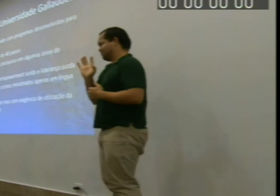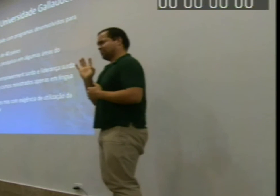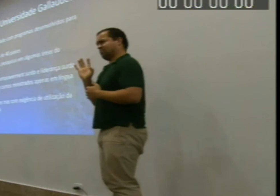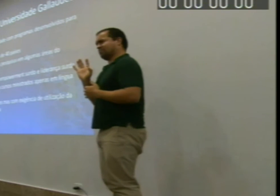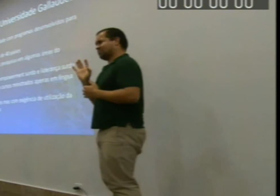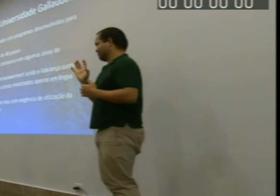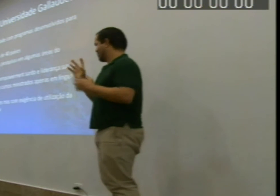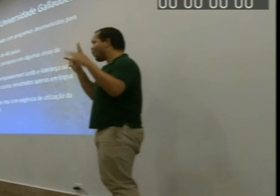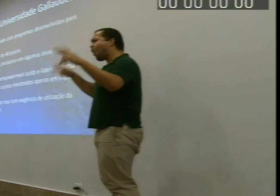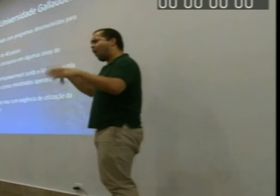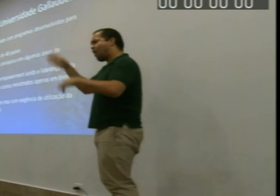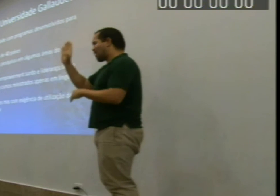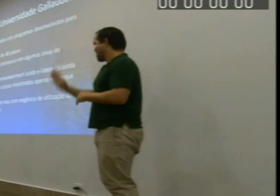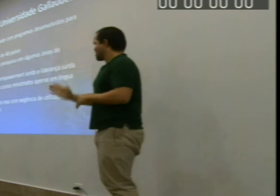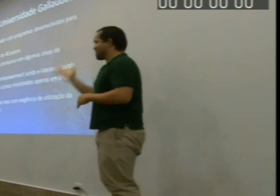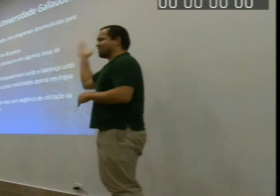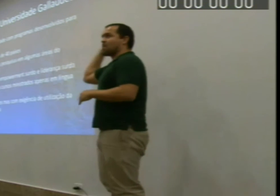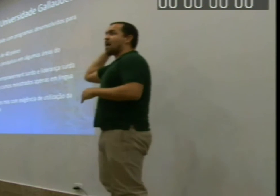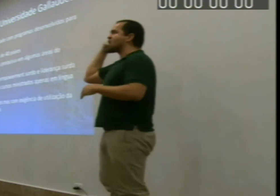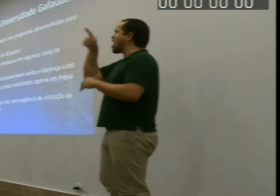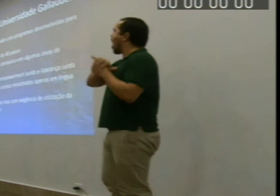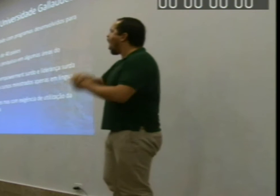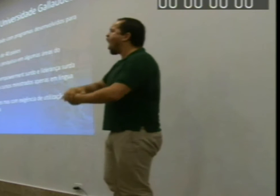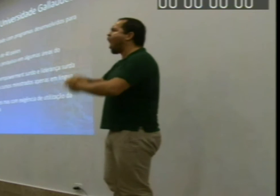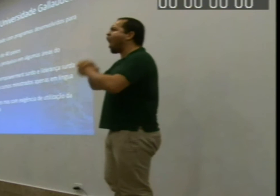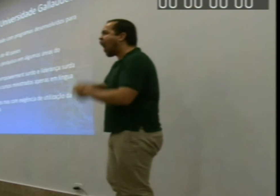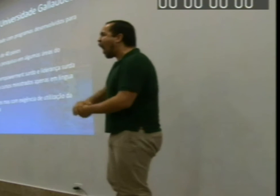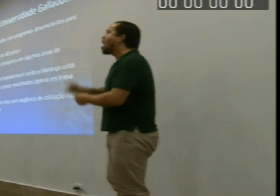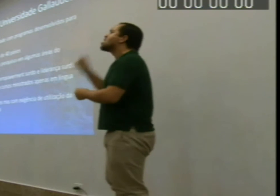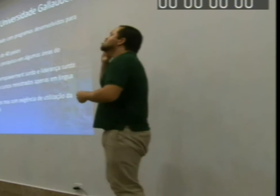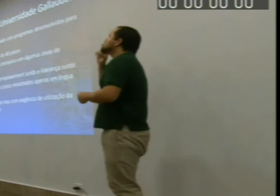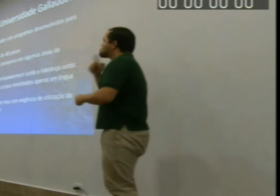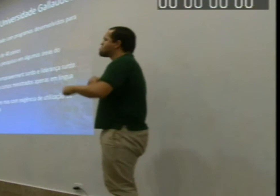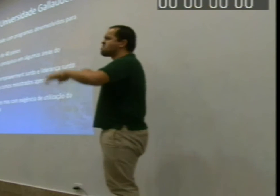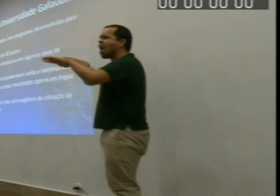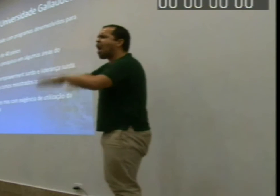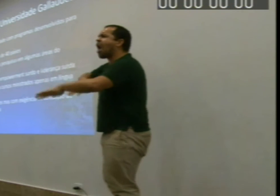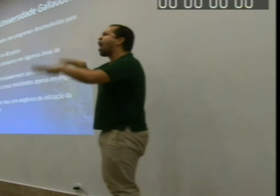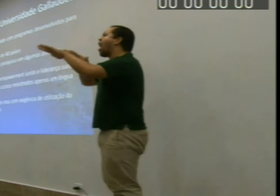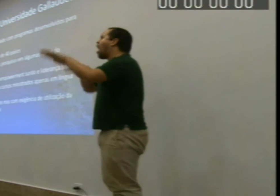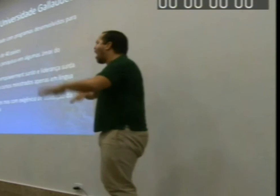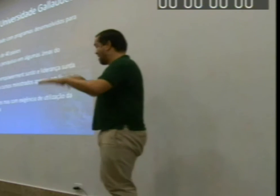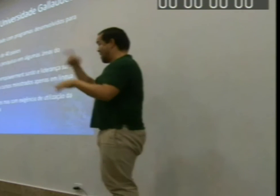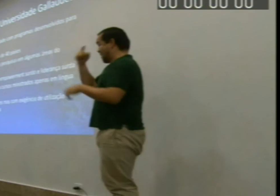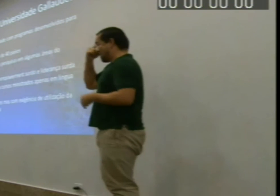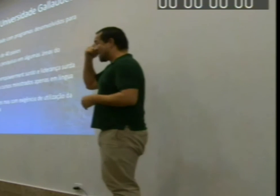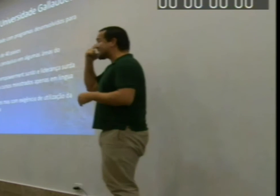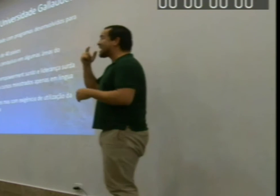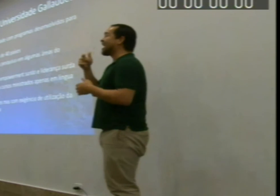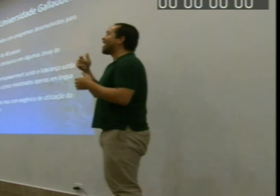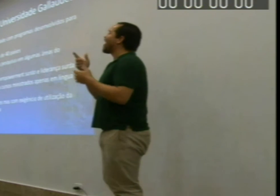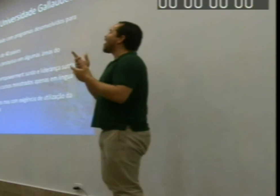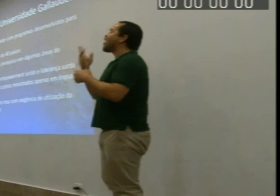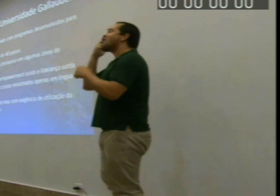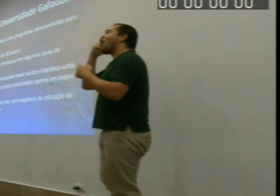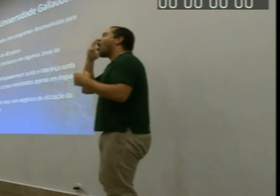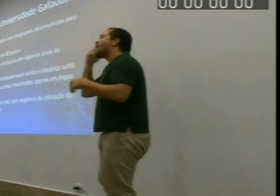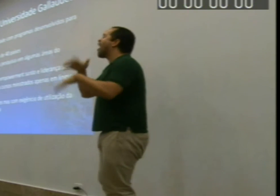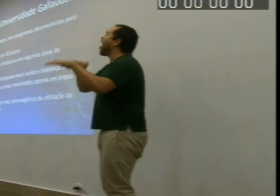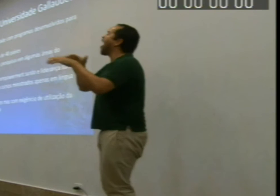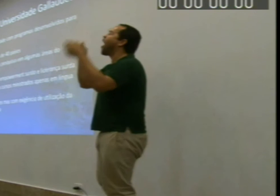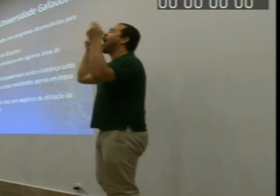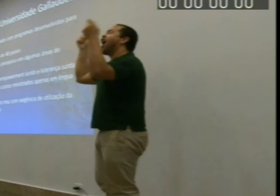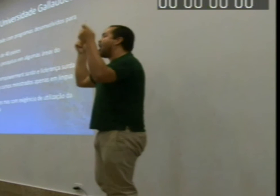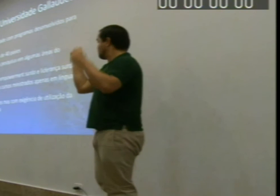Ah não isso não era legal não era igual no Brasil essa discriminação esse movimento ele